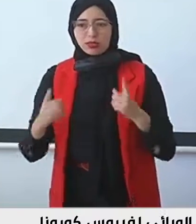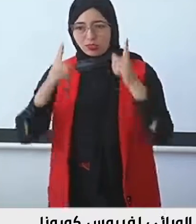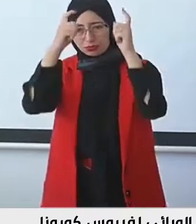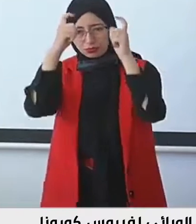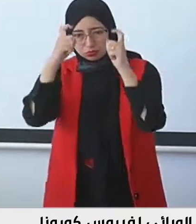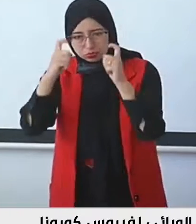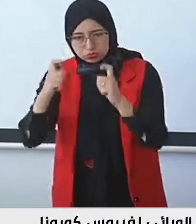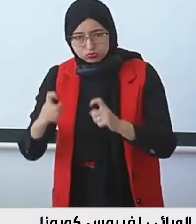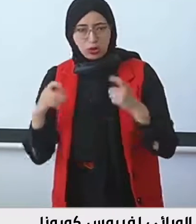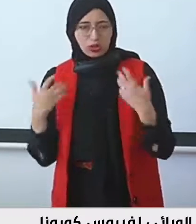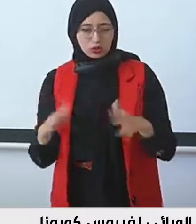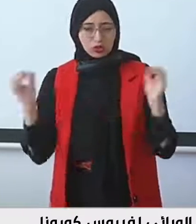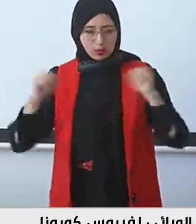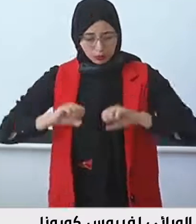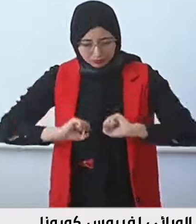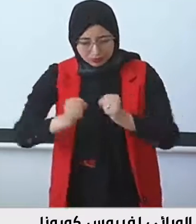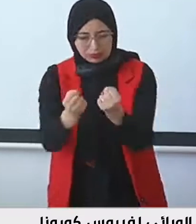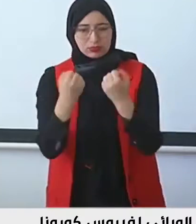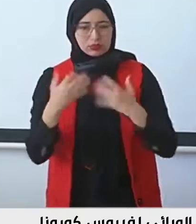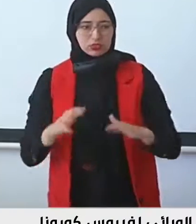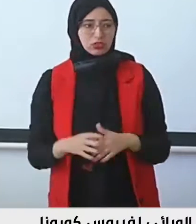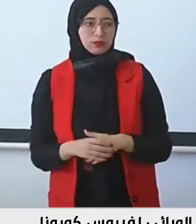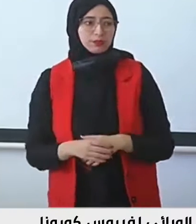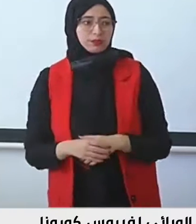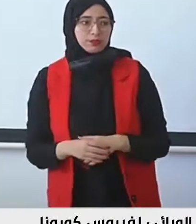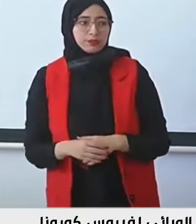تتقلص وتم معناتها التحكم فيها.